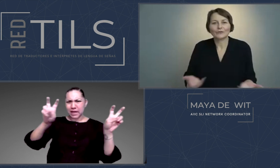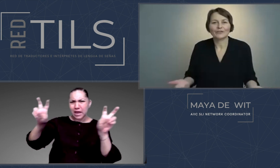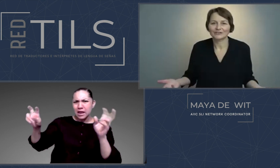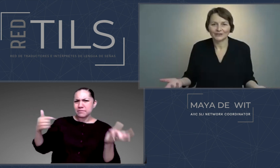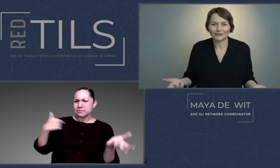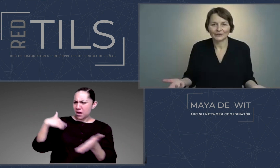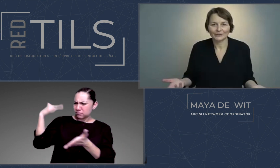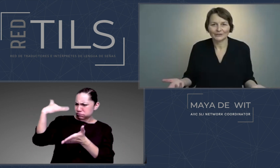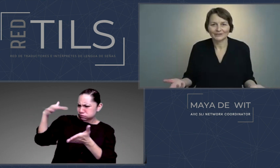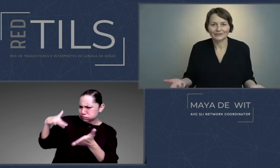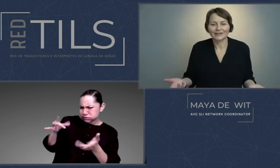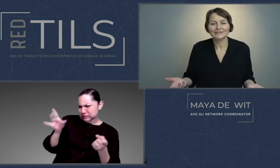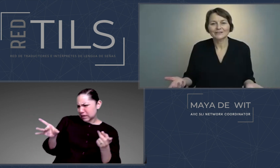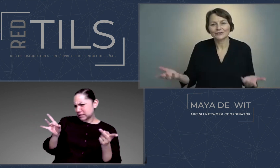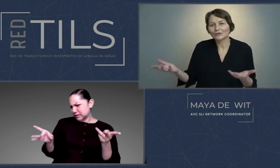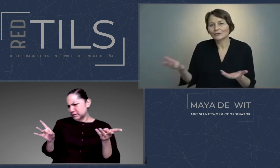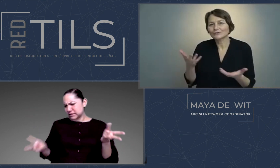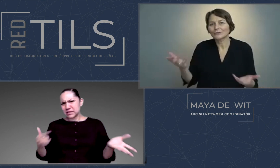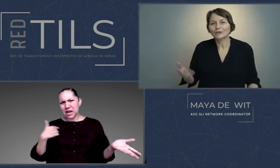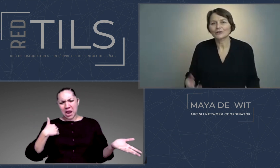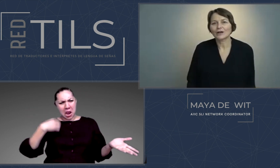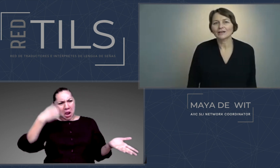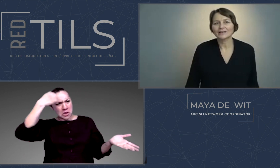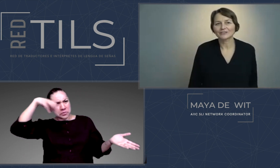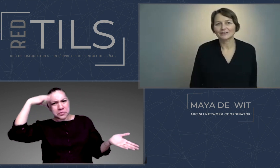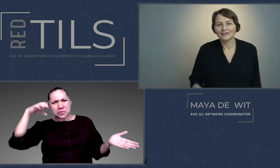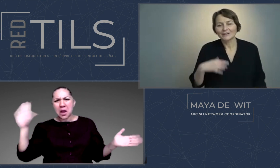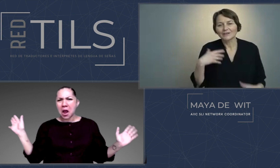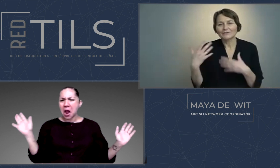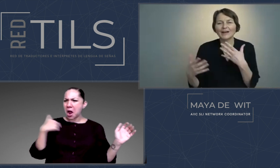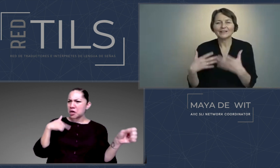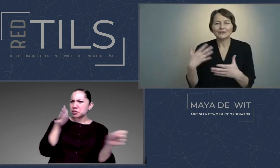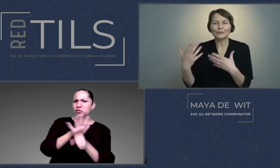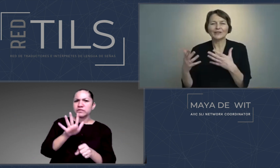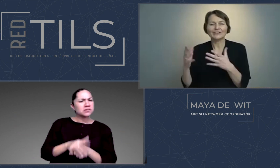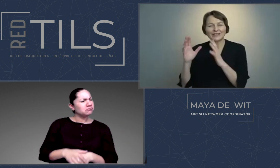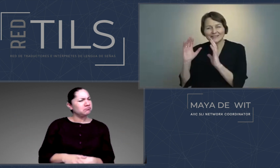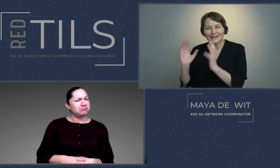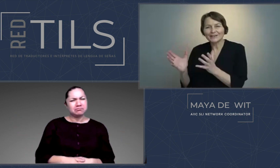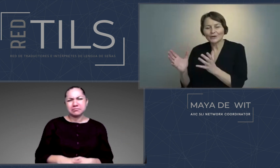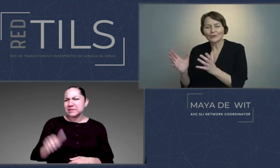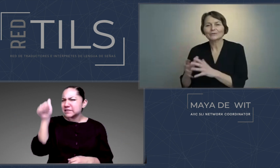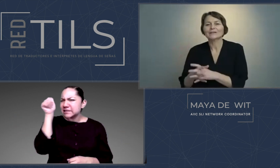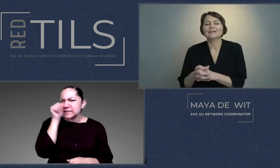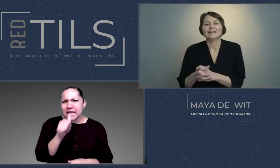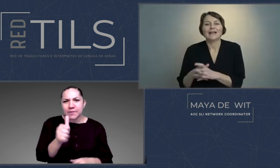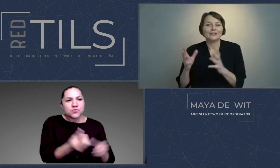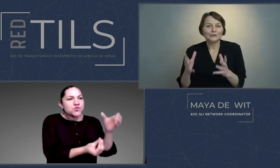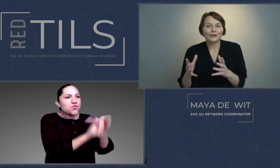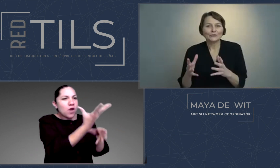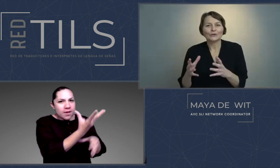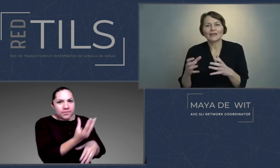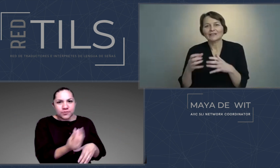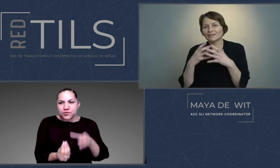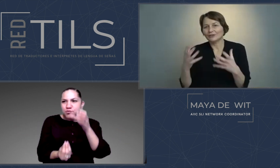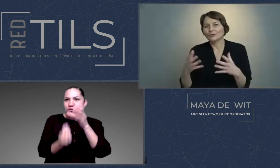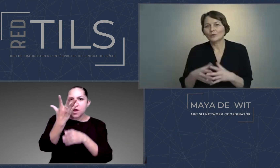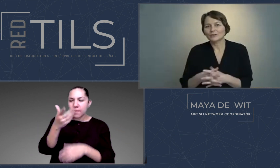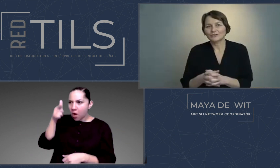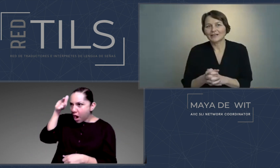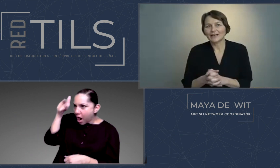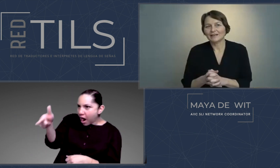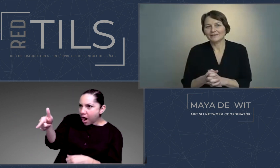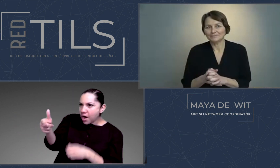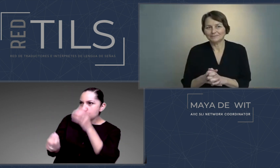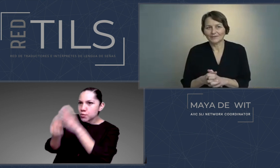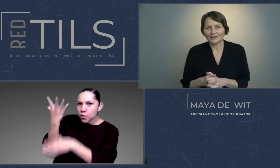Entonces, siempre hay cosas nuevas que se pueden aprender. Entonces, hay que aprender de los colegas. Ve